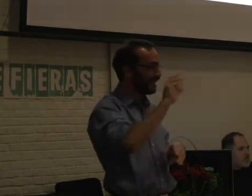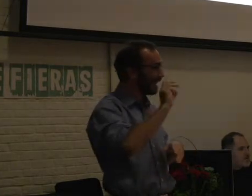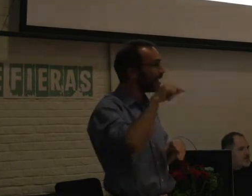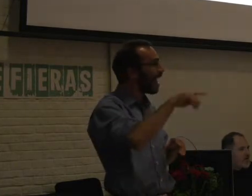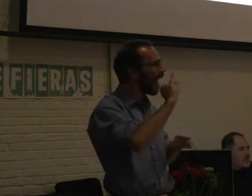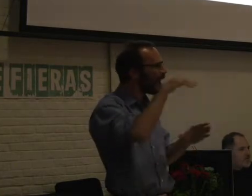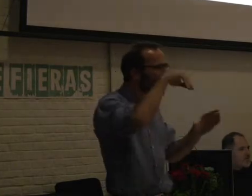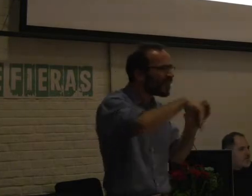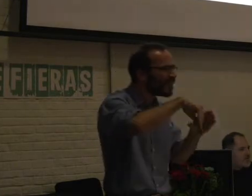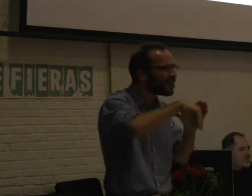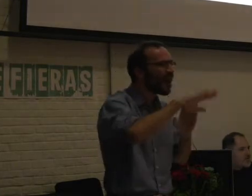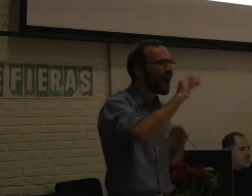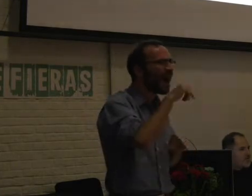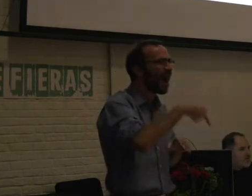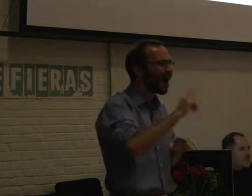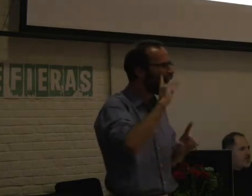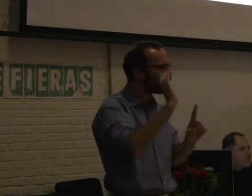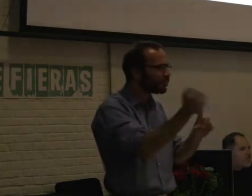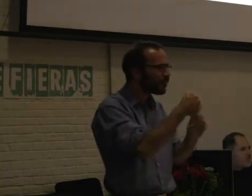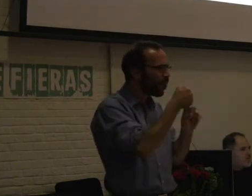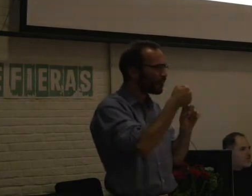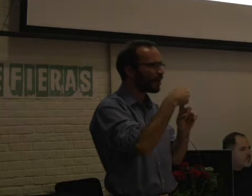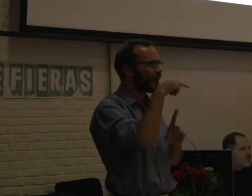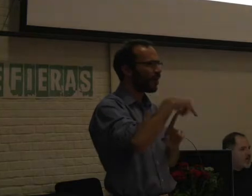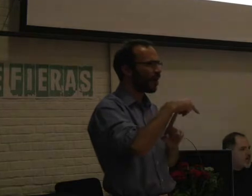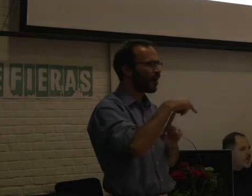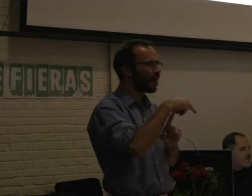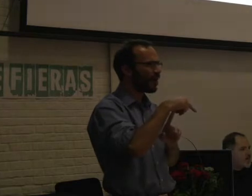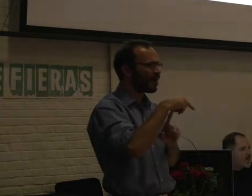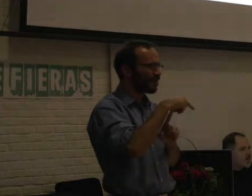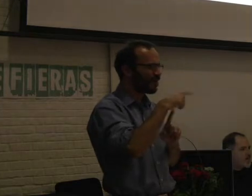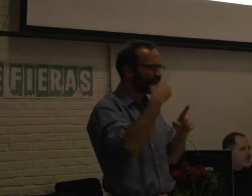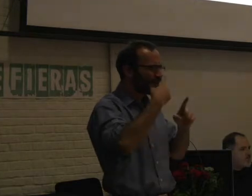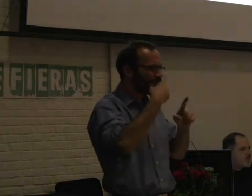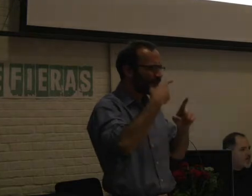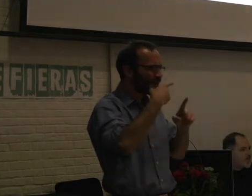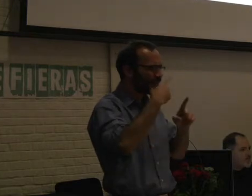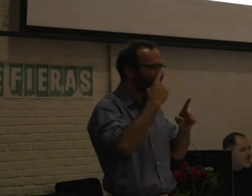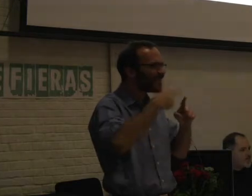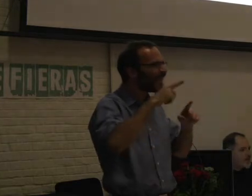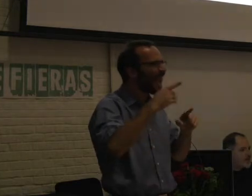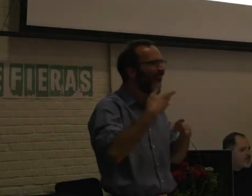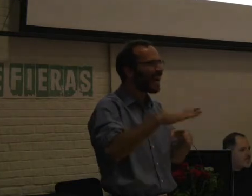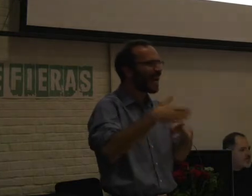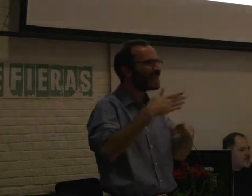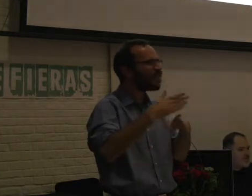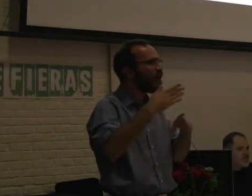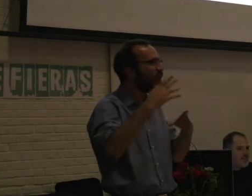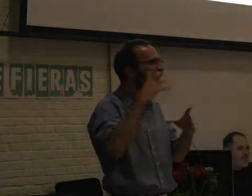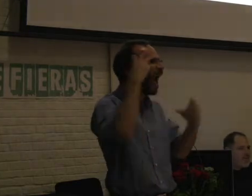pues allí nos encontramos con una gran cantidad de restos de animales prehistóricos. Y hay